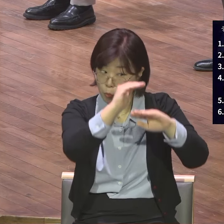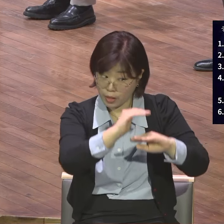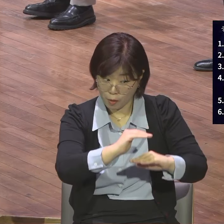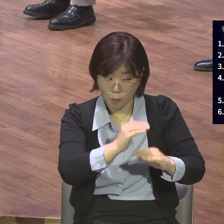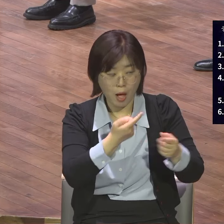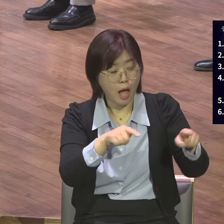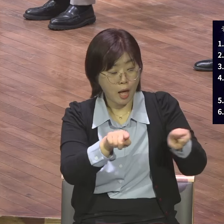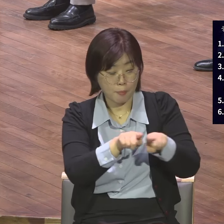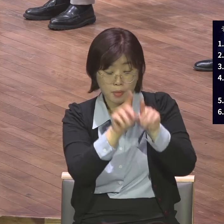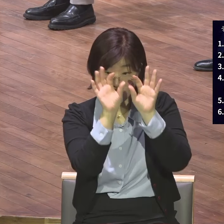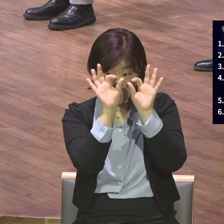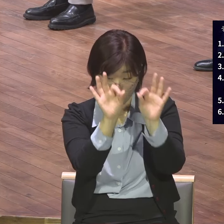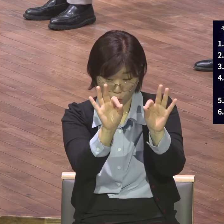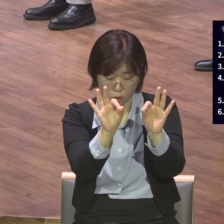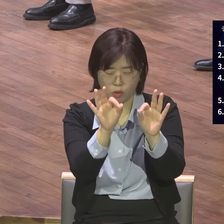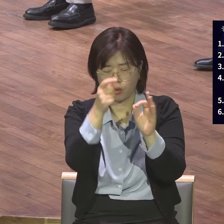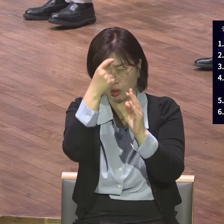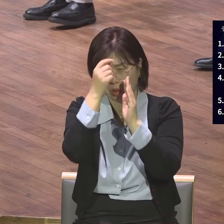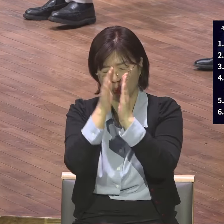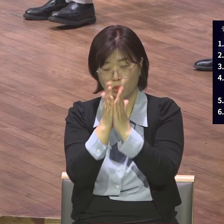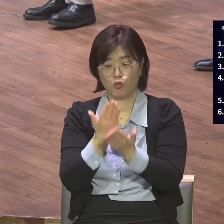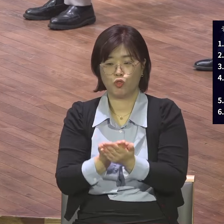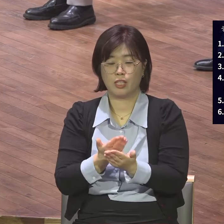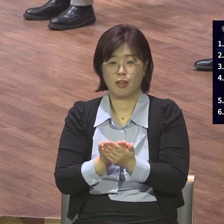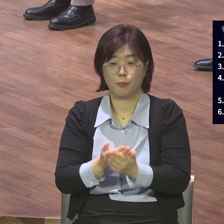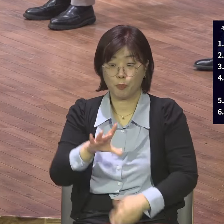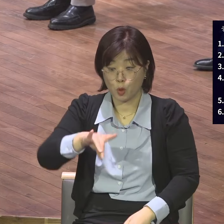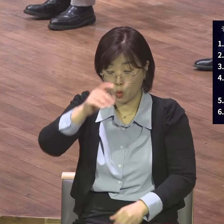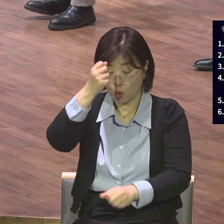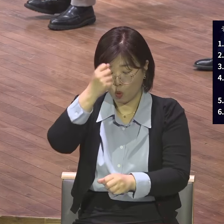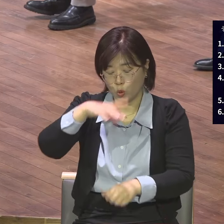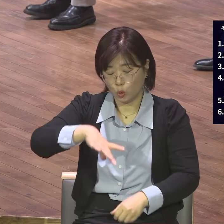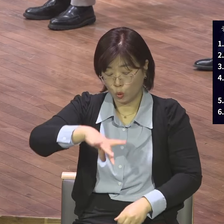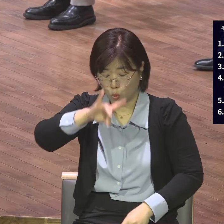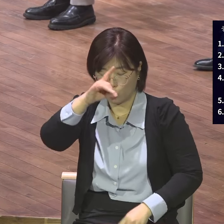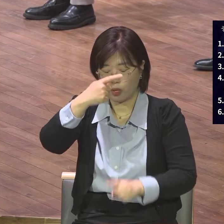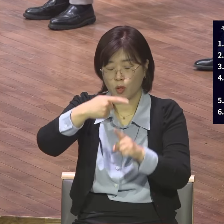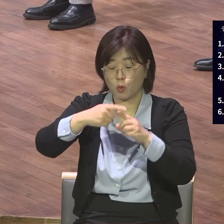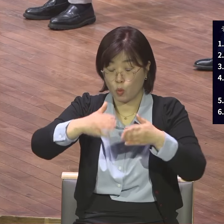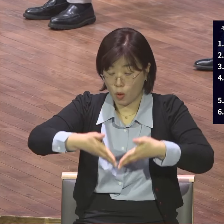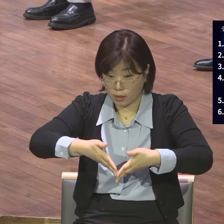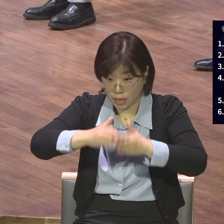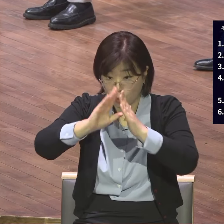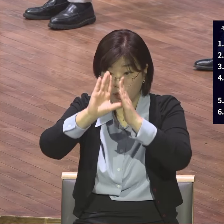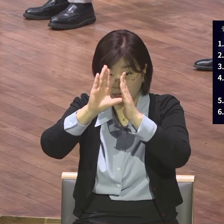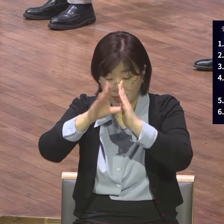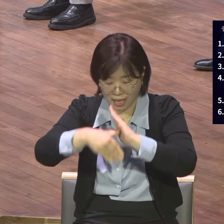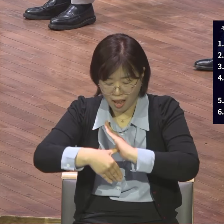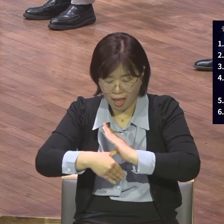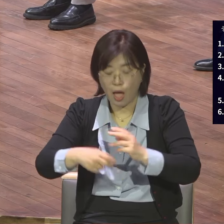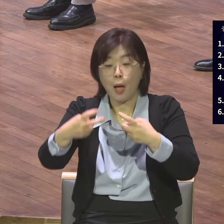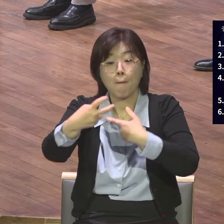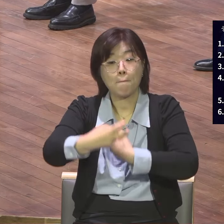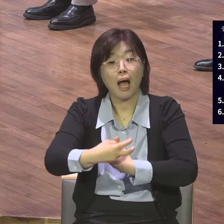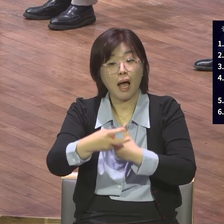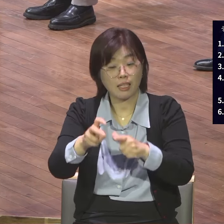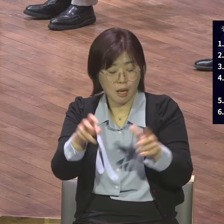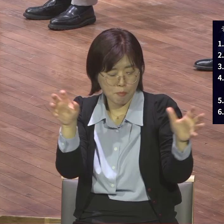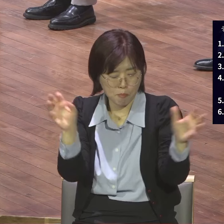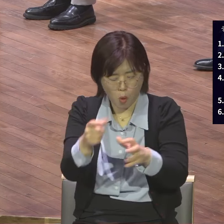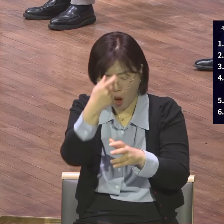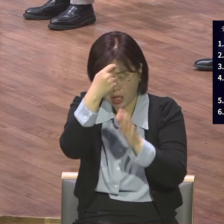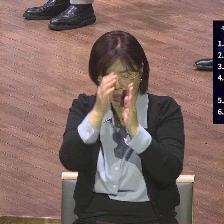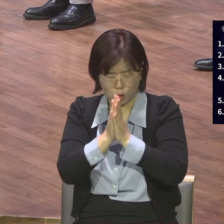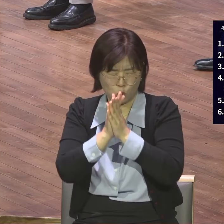통성 기도 시간입니다. 우리 초대교회 120명의 성도들이 마가다라 백에서 함께 모여서 기도했습니다.